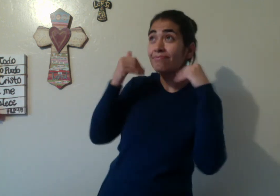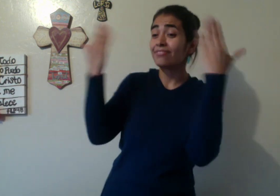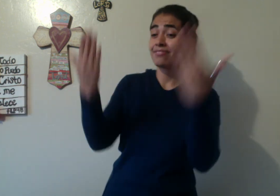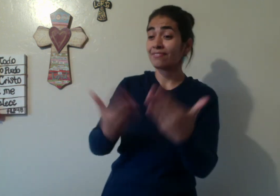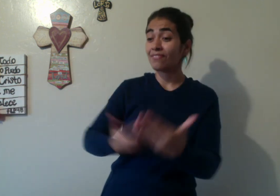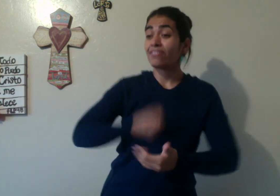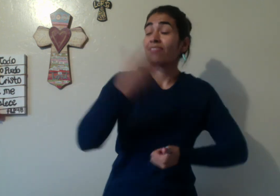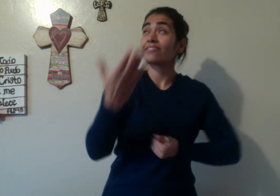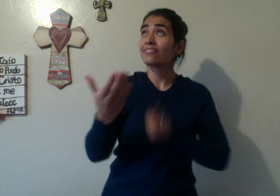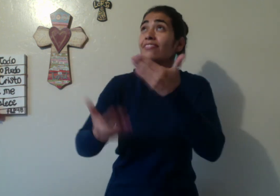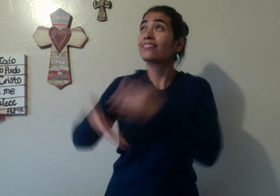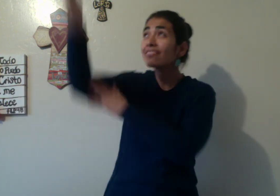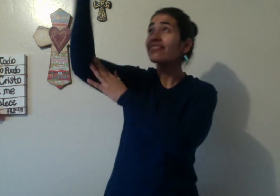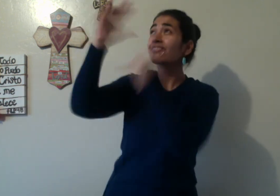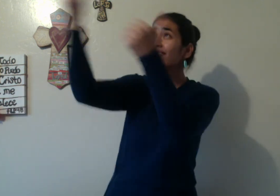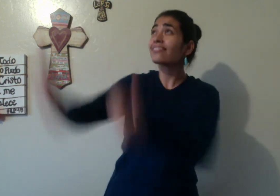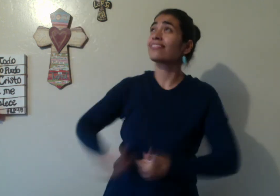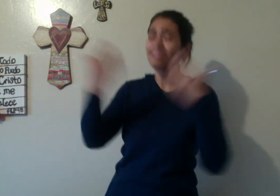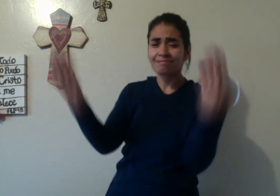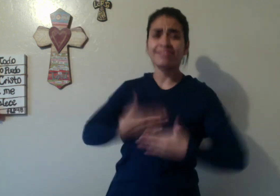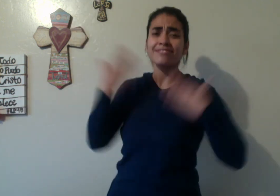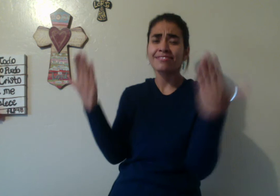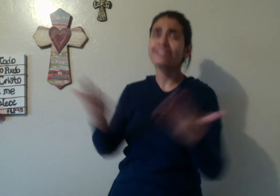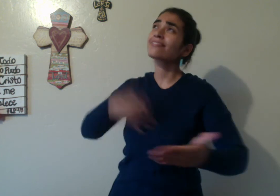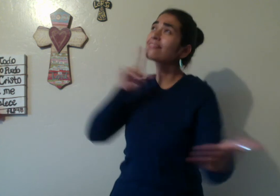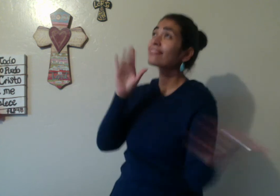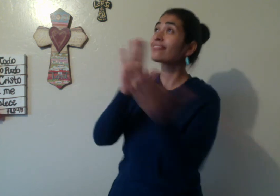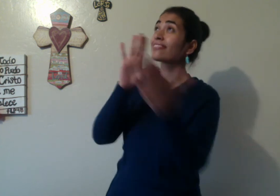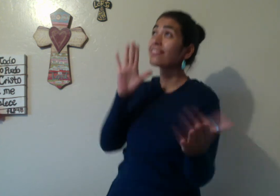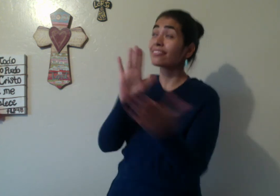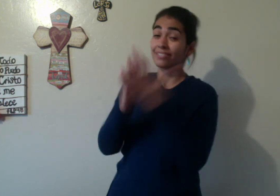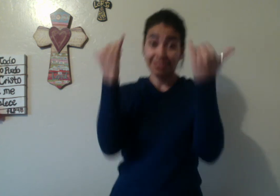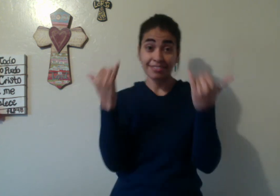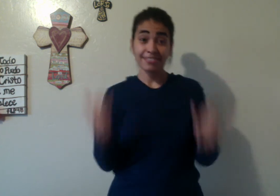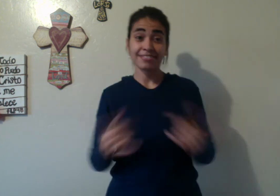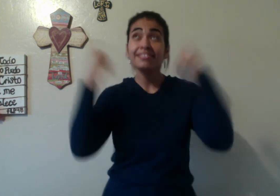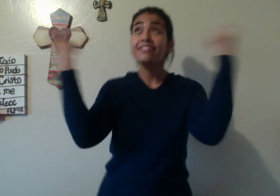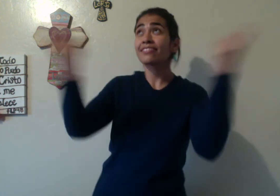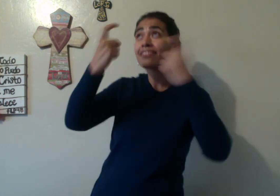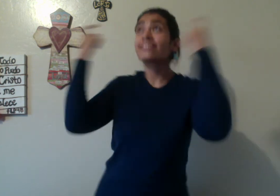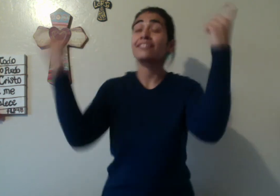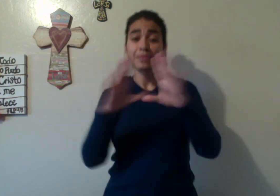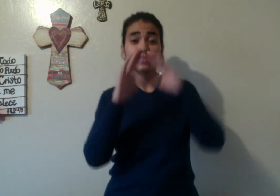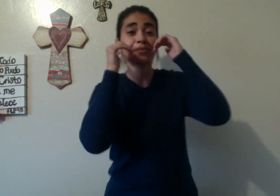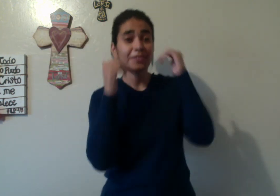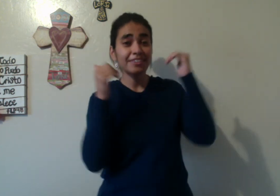de la vida, cantarle con gozo. Es tiempo de celebrar, es tiempo de